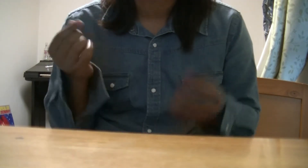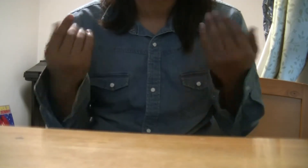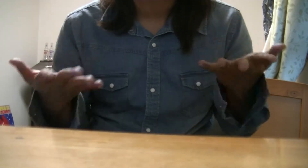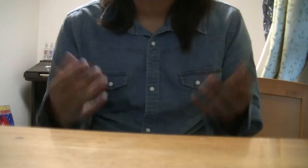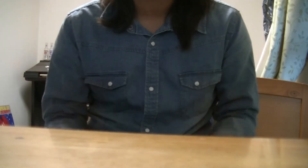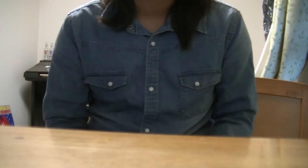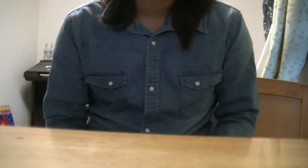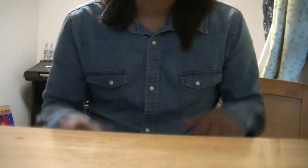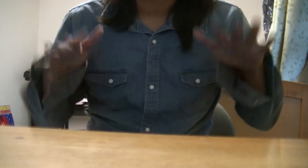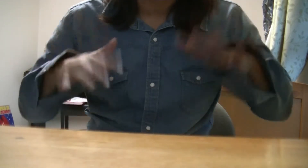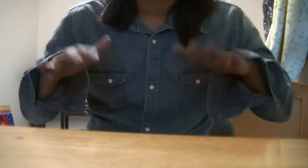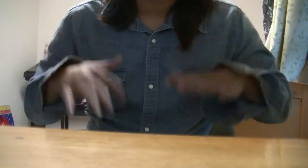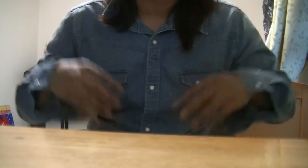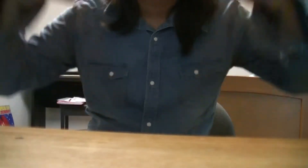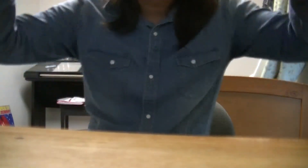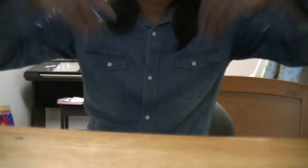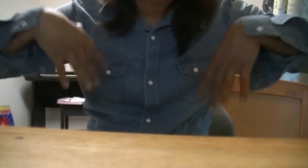今日雨だった時にどっちをしてる？